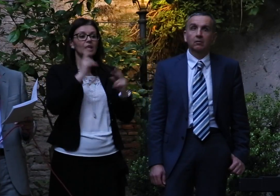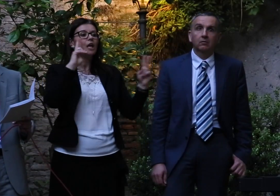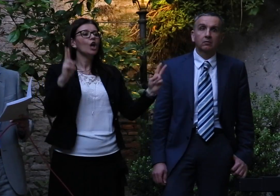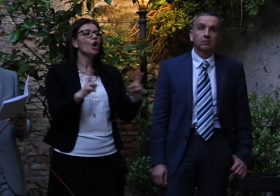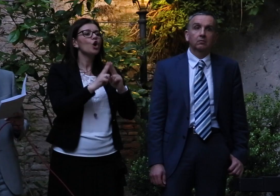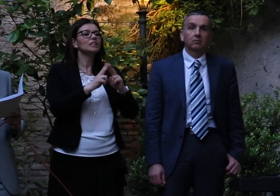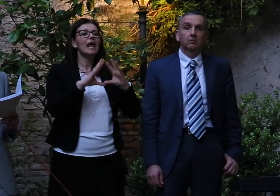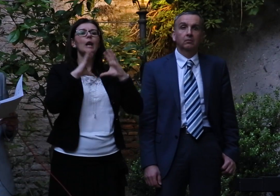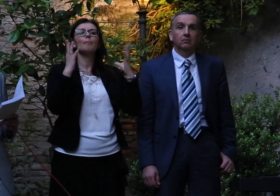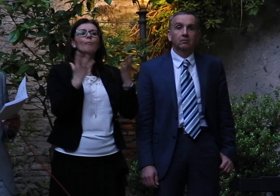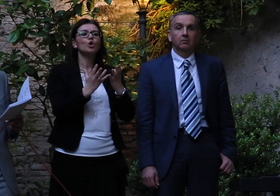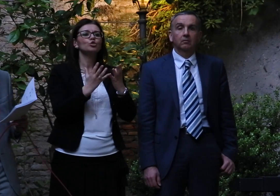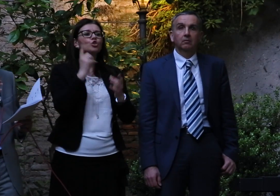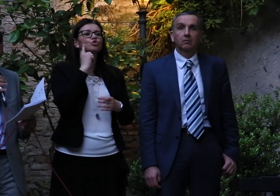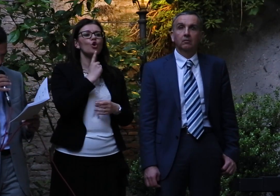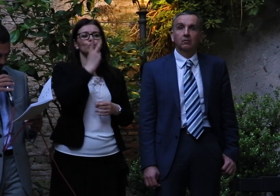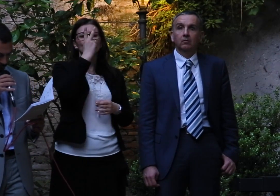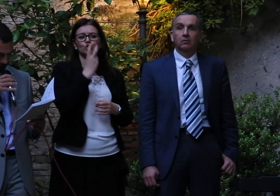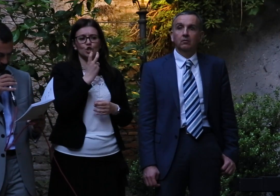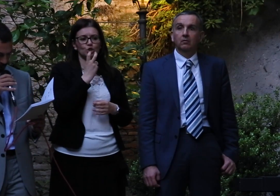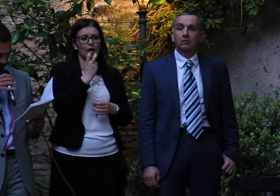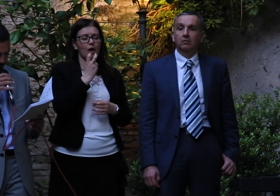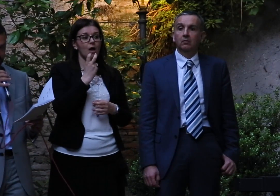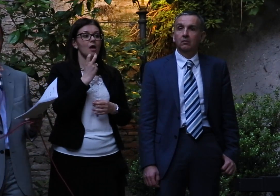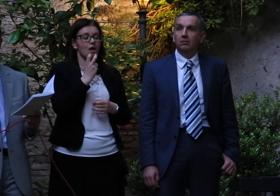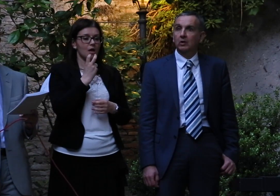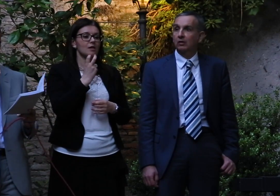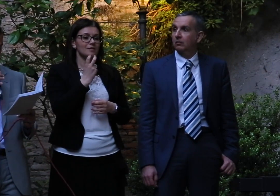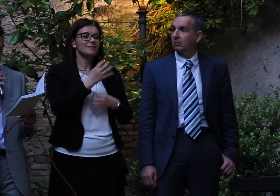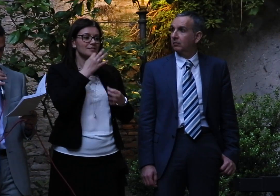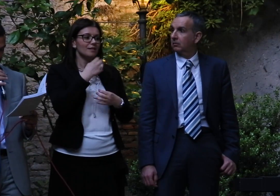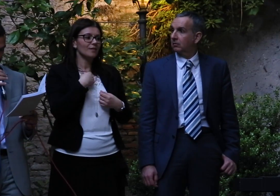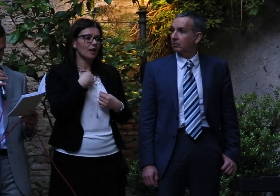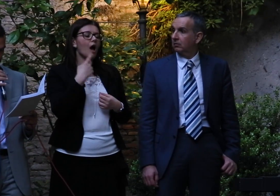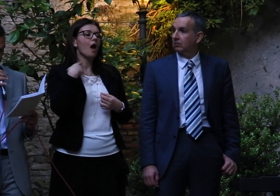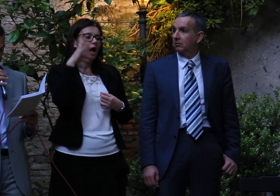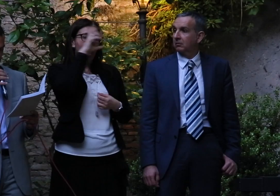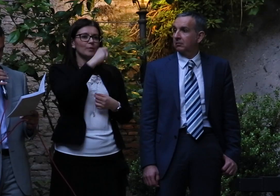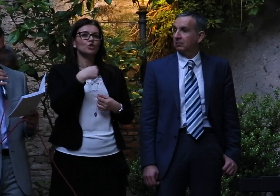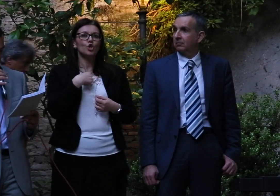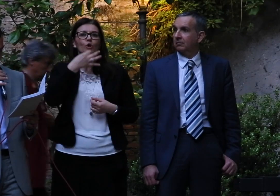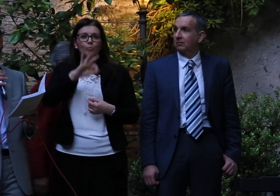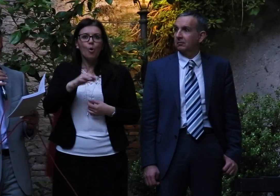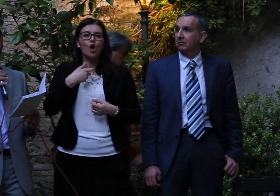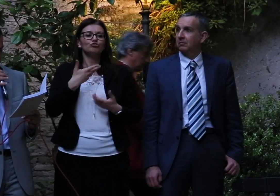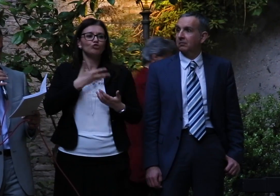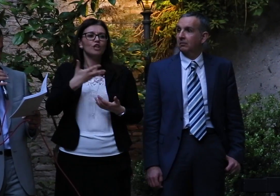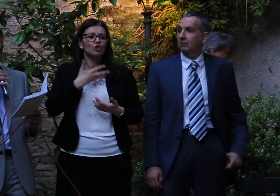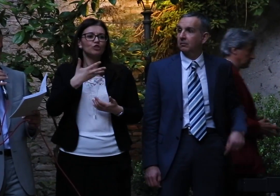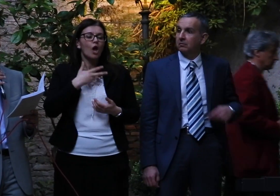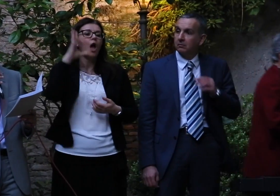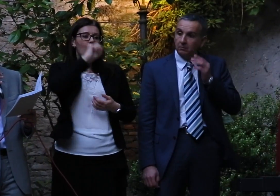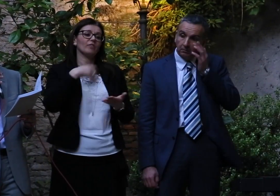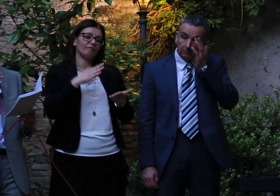Incontrare il mondo della sordocecità ci aiuta a dare un prezzo alle nostre facoltà, ma soprattutto a comprendere